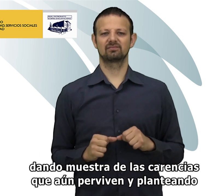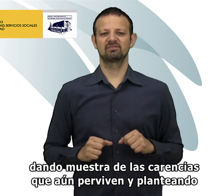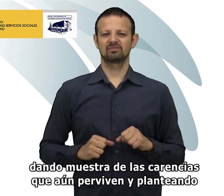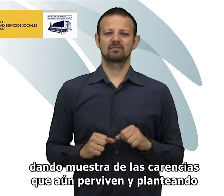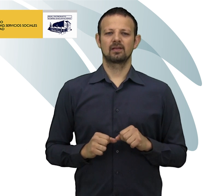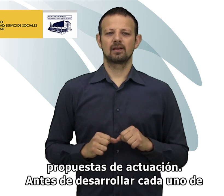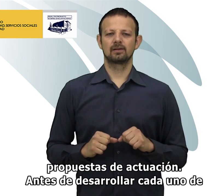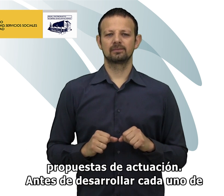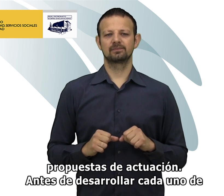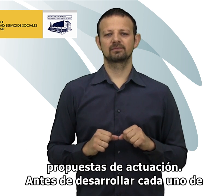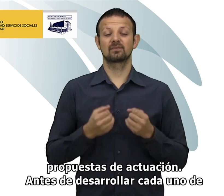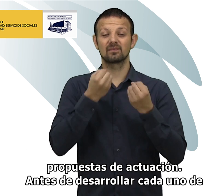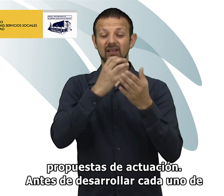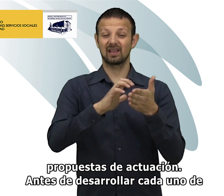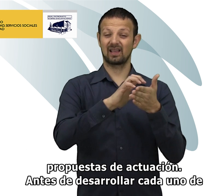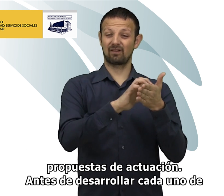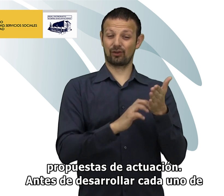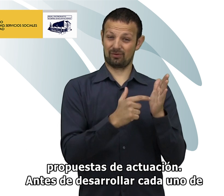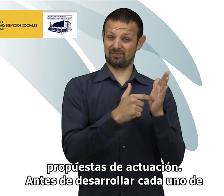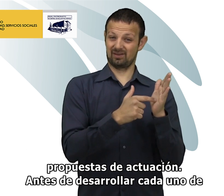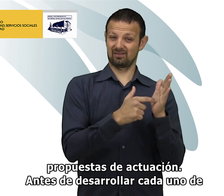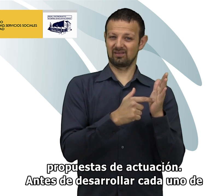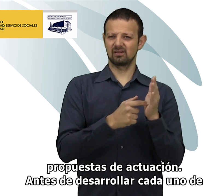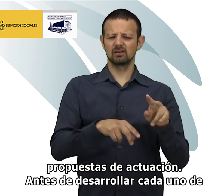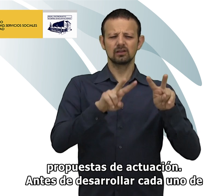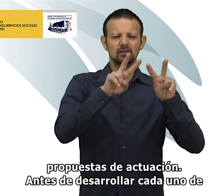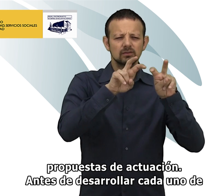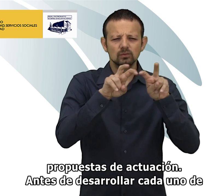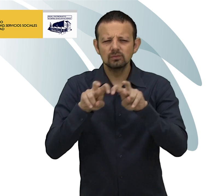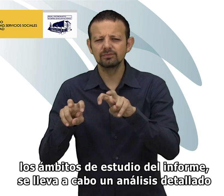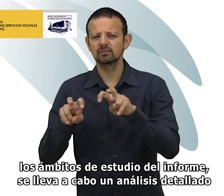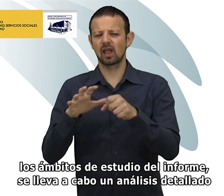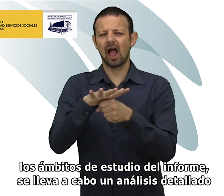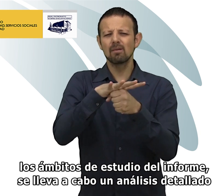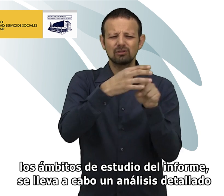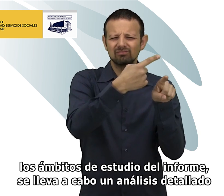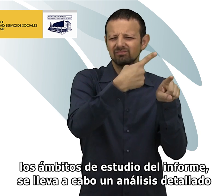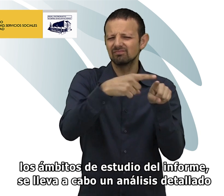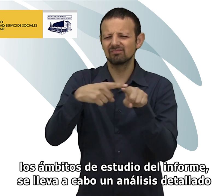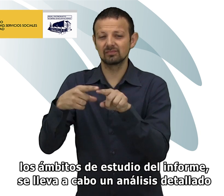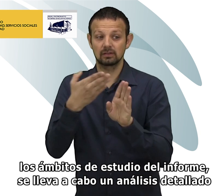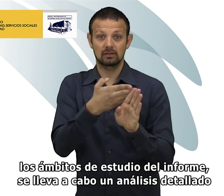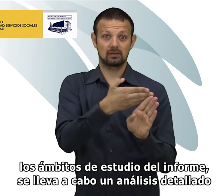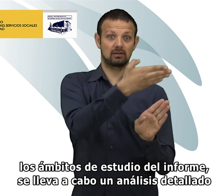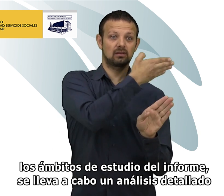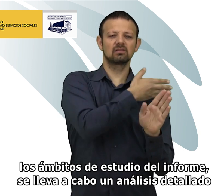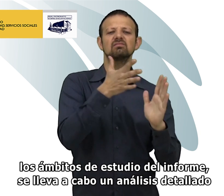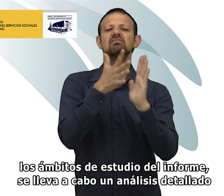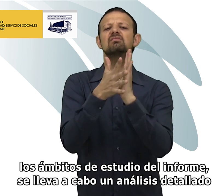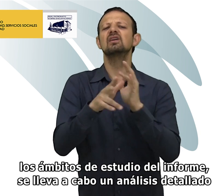y planteando propuestas de actuación. Antes de desarrollar cada uno de los ámbitos de estudio del informe, se lleva a